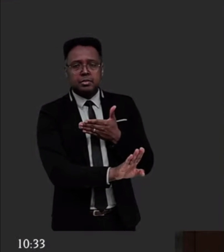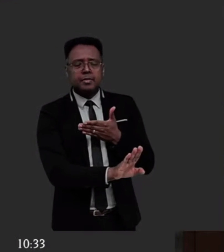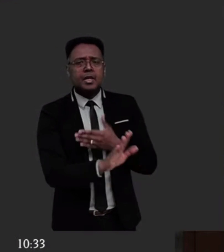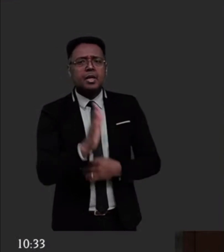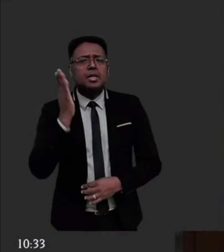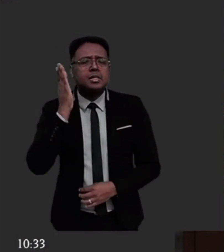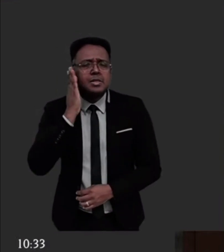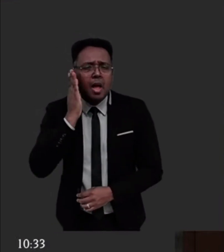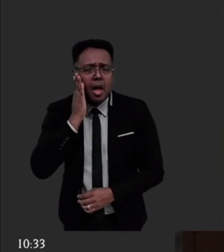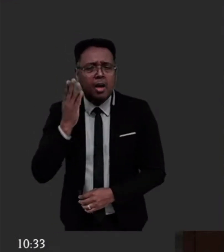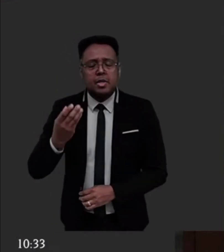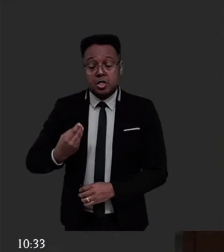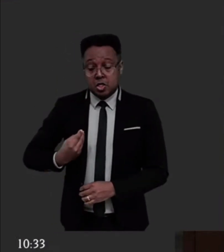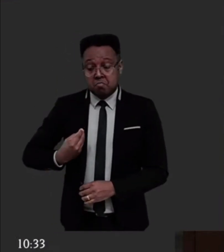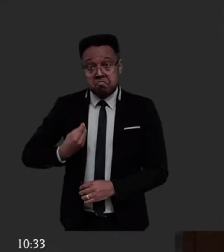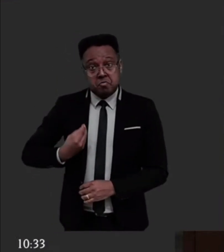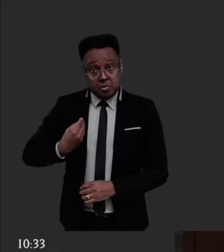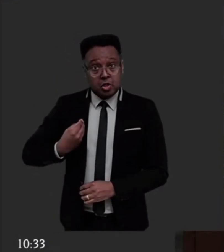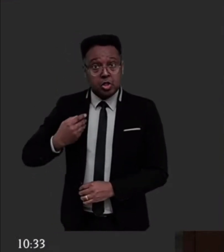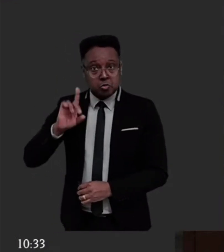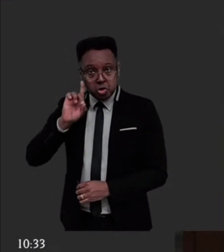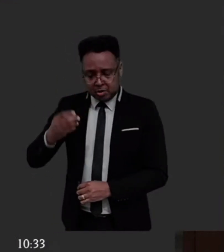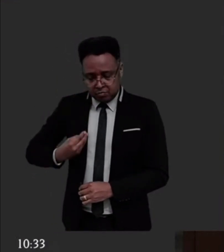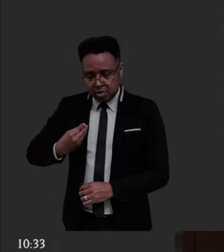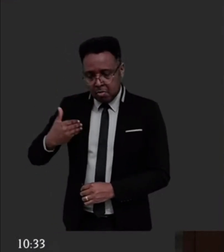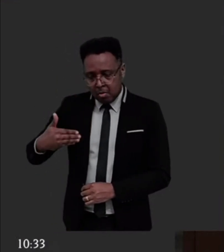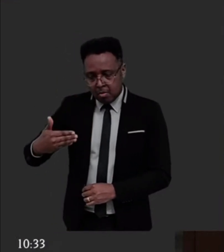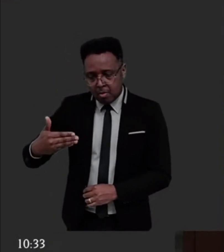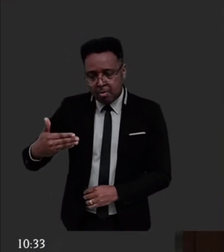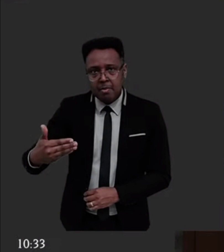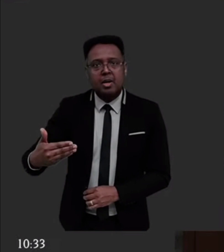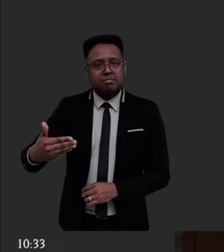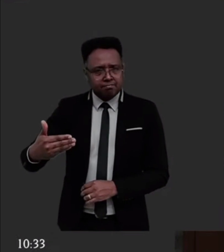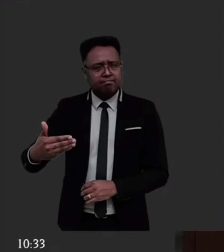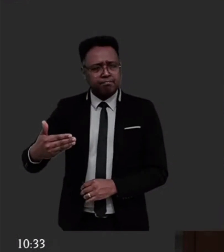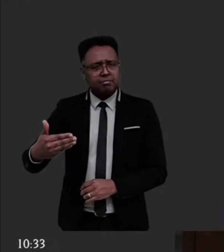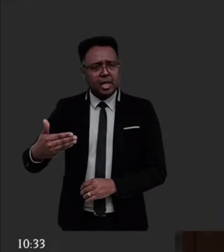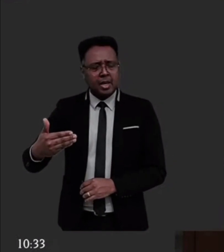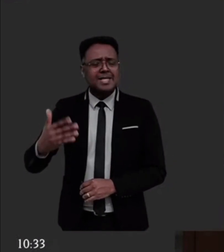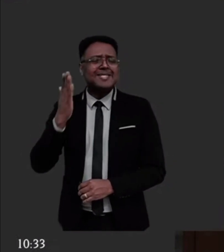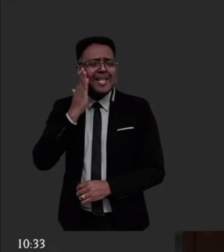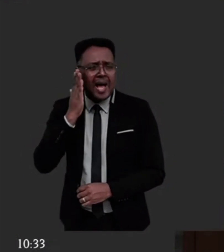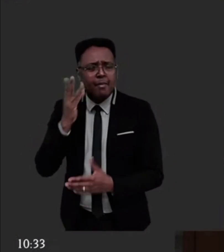em que vivemos e não ensina o seu próximo, comete o pecado da omissão.